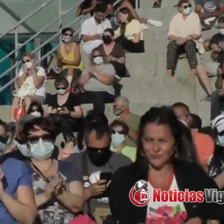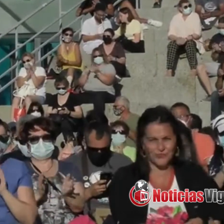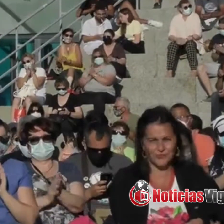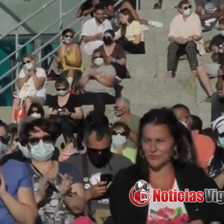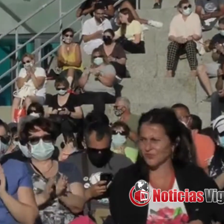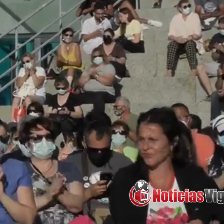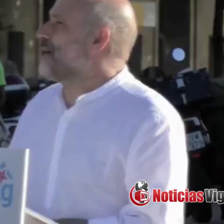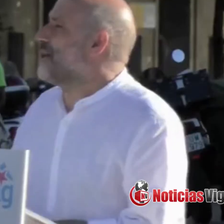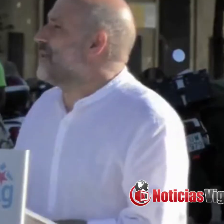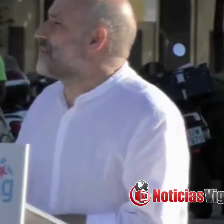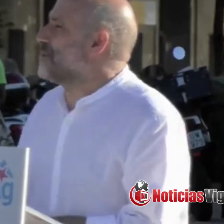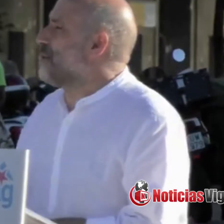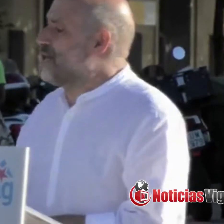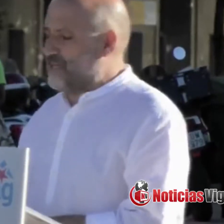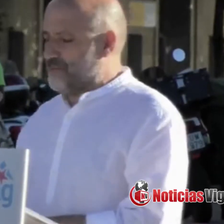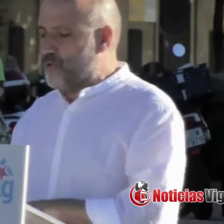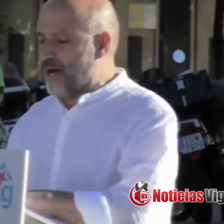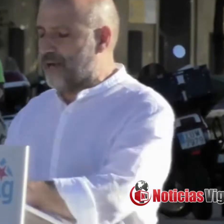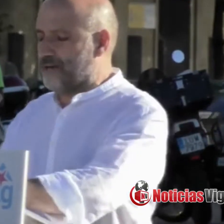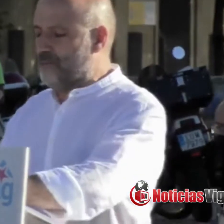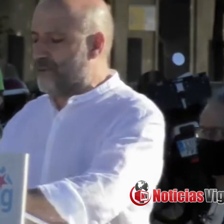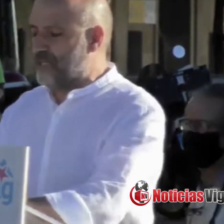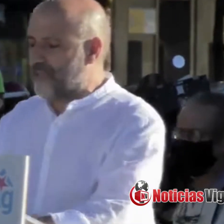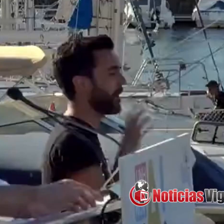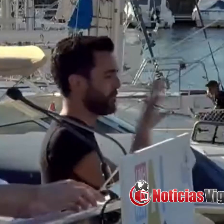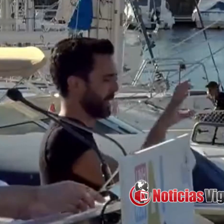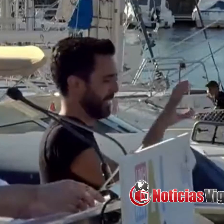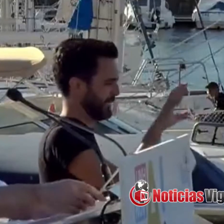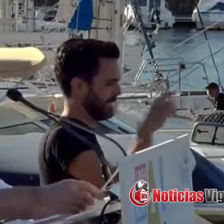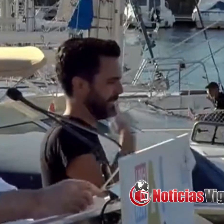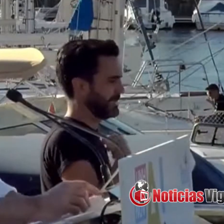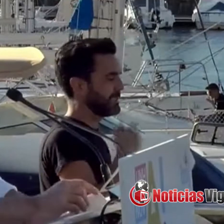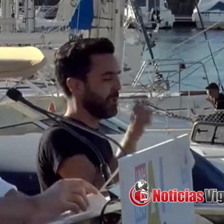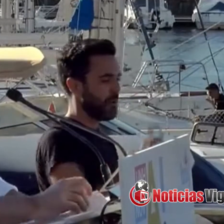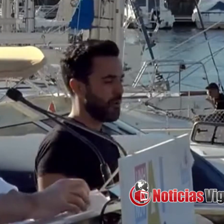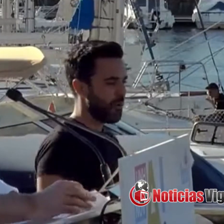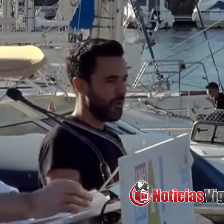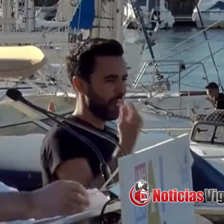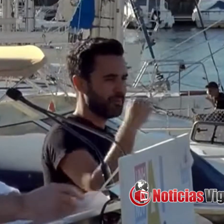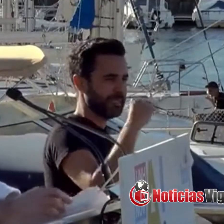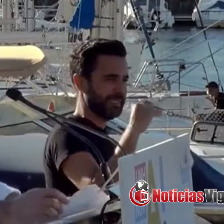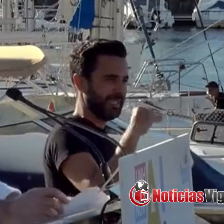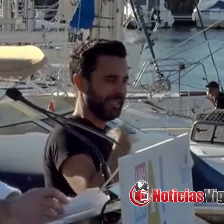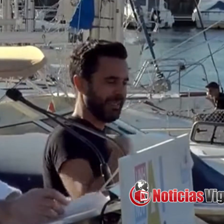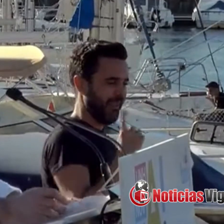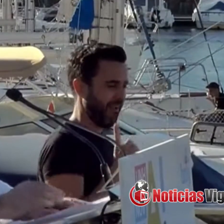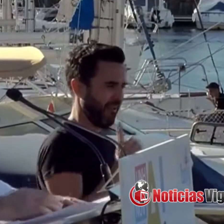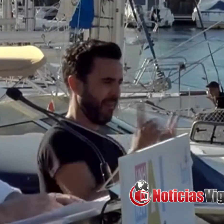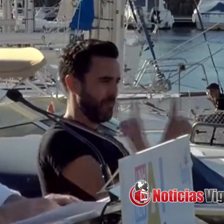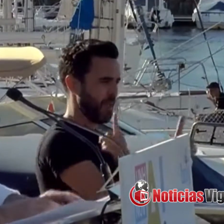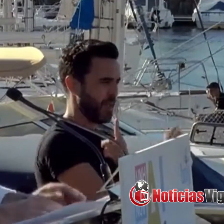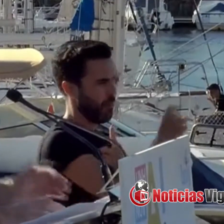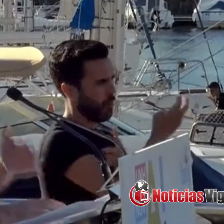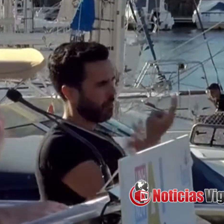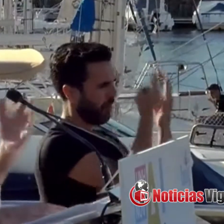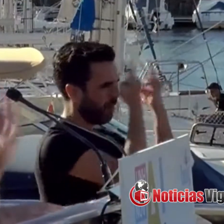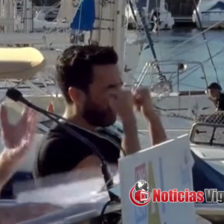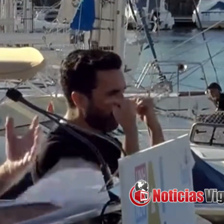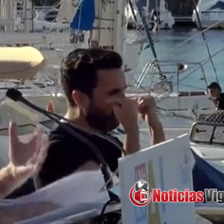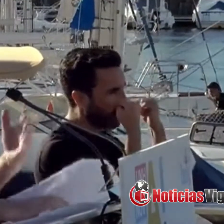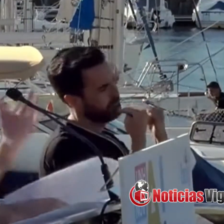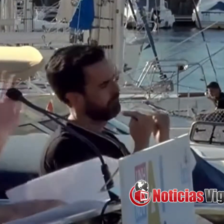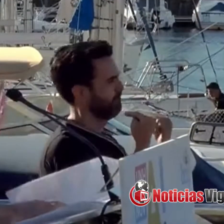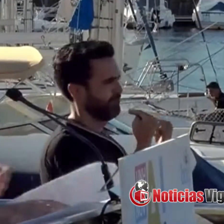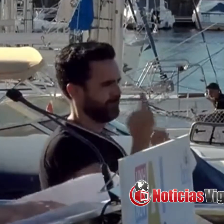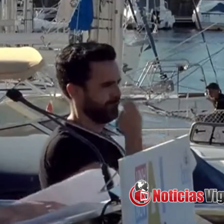De pouco lle valería a este país mudar un presidente sumiso ao que manden os xefes de Madrid por outro. Eu quero facermos